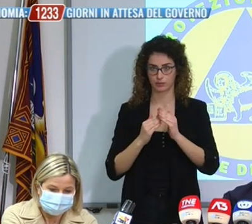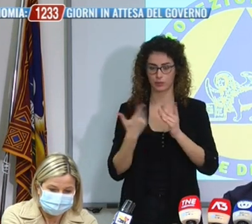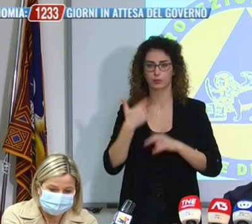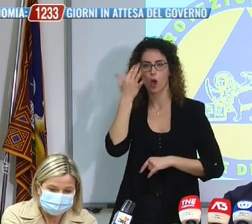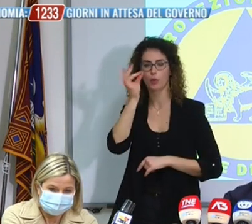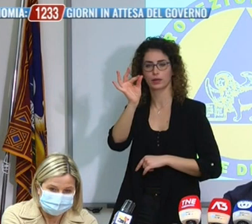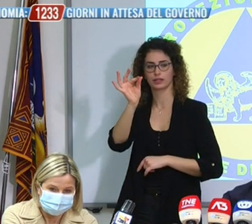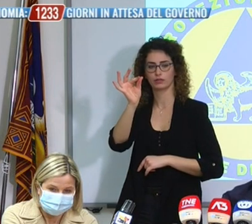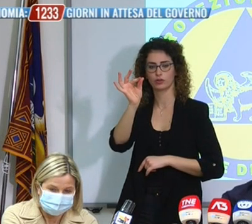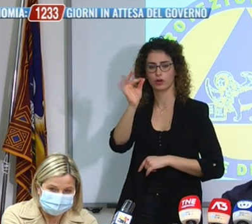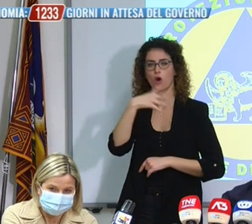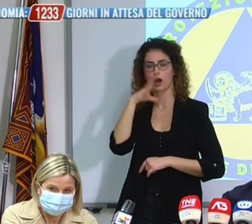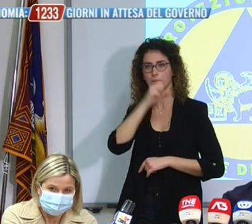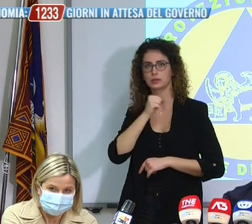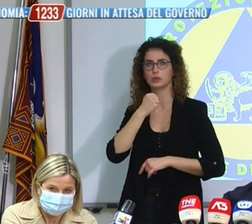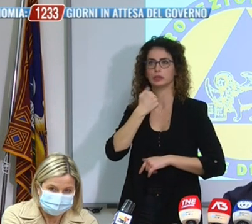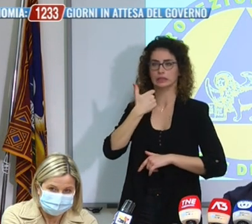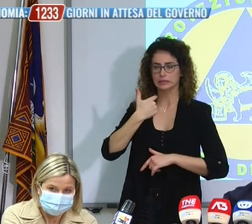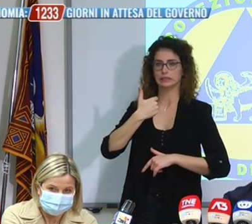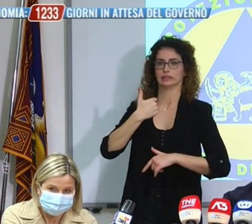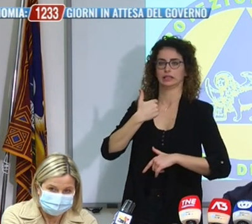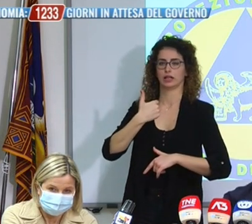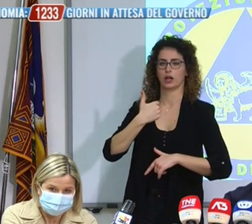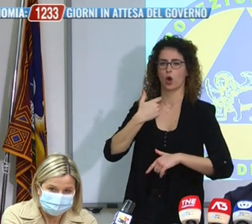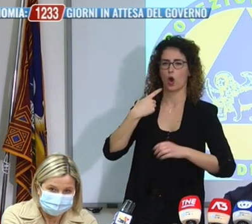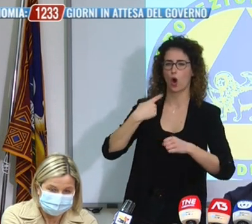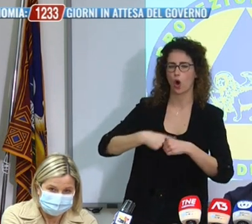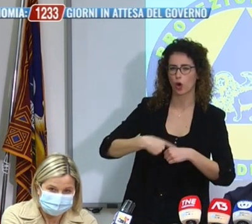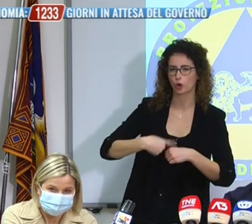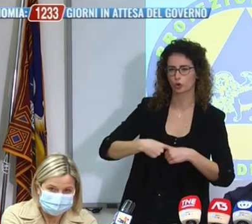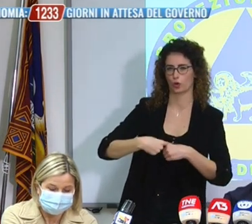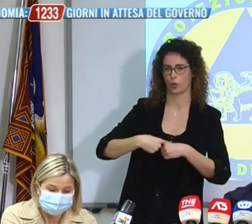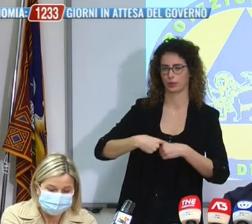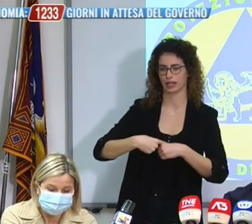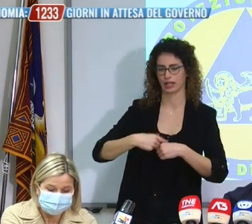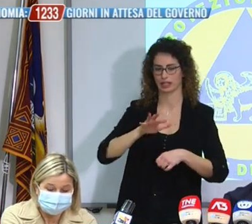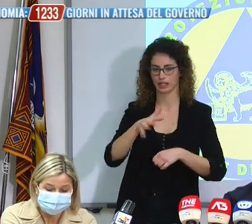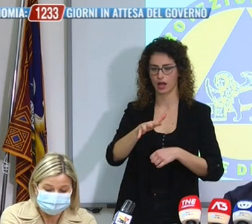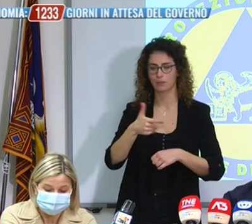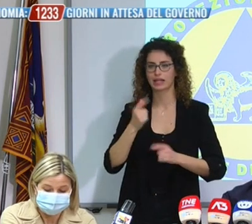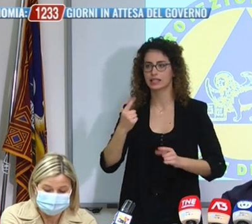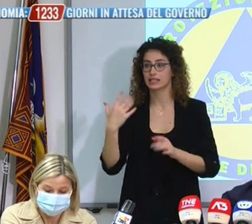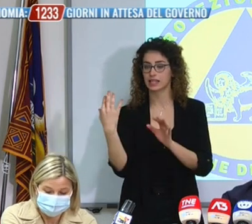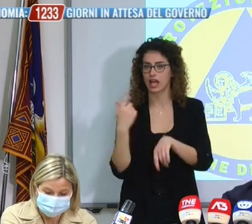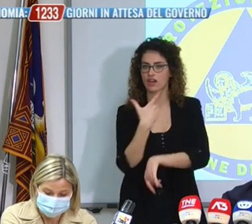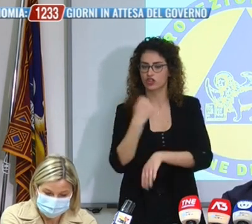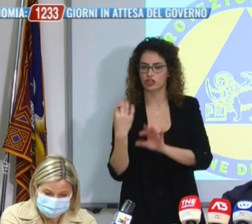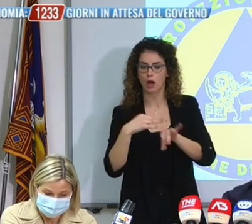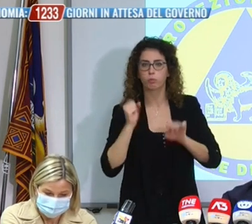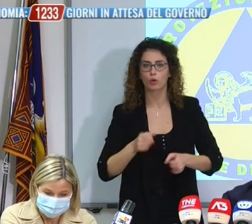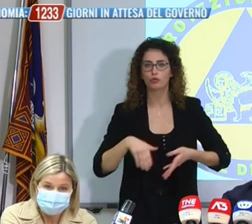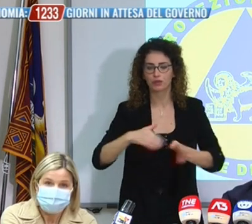l'obiettivo, io capisco l'obiettivo di settembre-ottobre, però se arrivassero vaccini sarebbe meglio vaccinare tutti per l'estate, questa è la vera